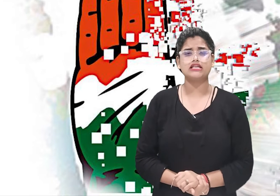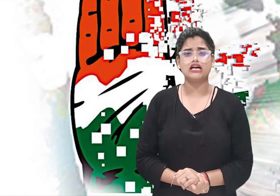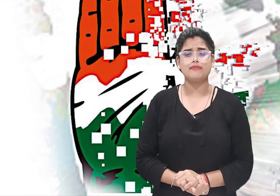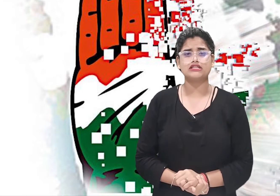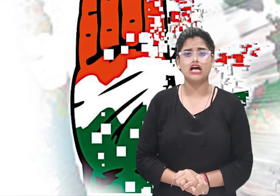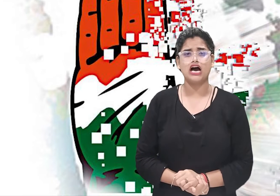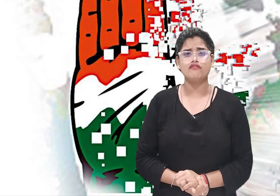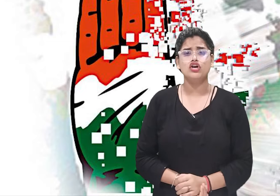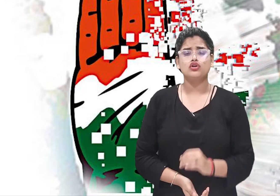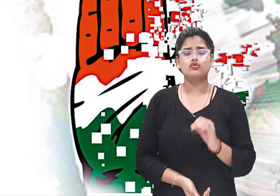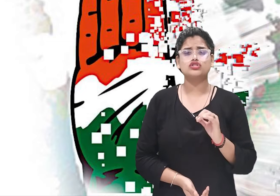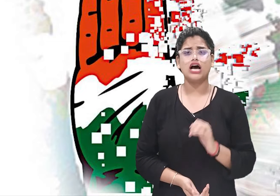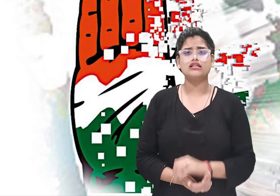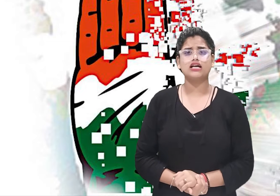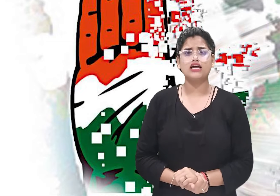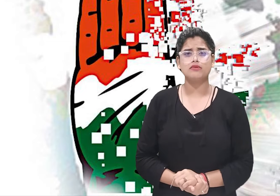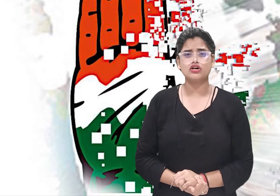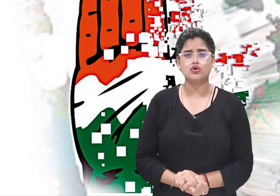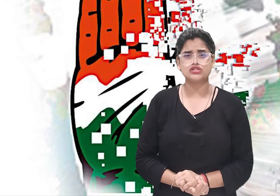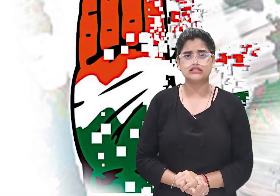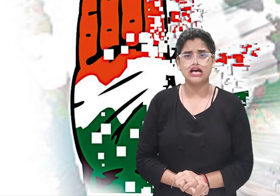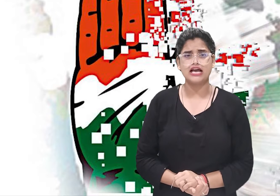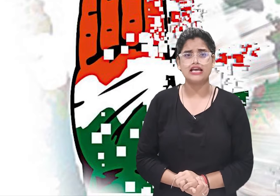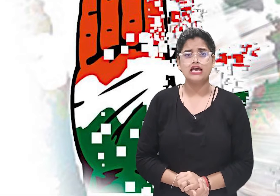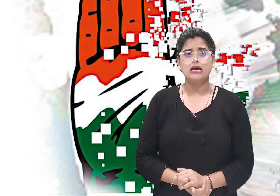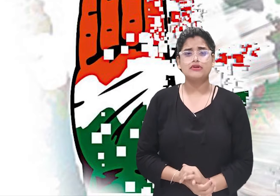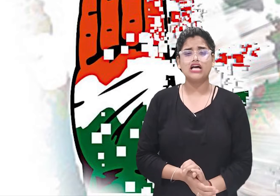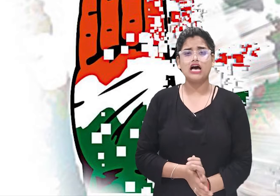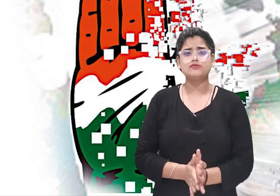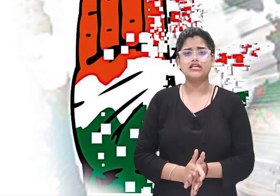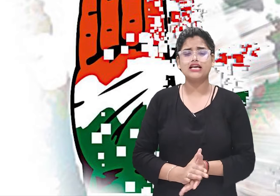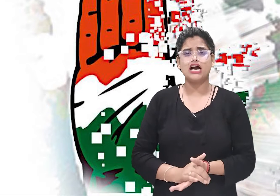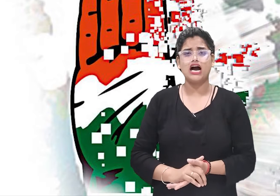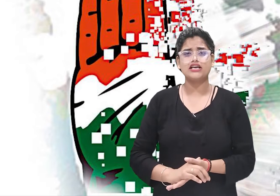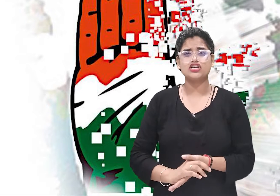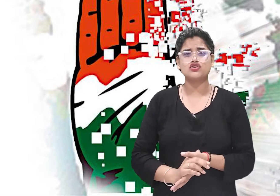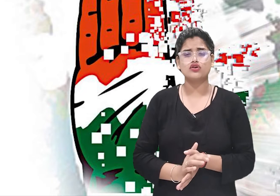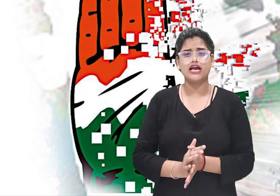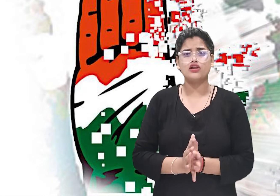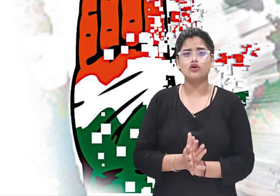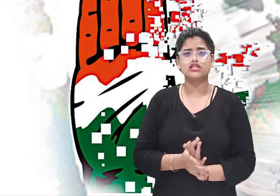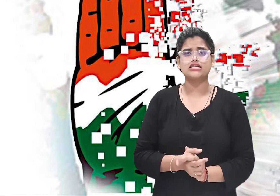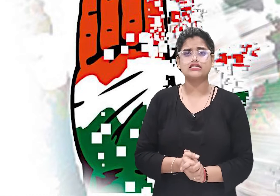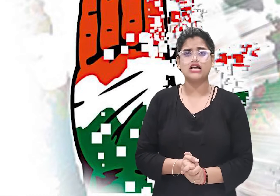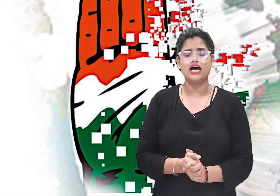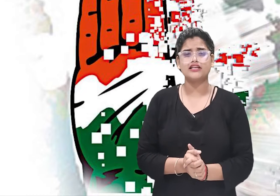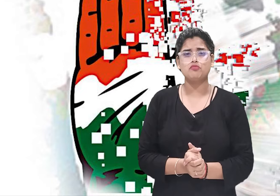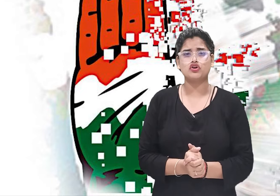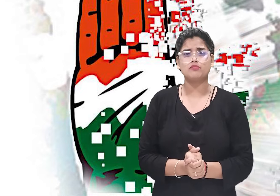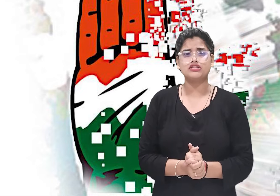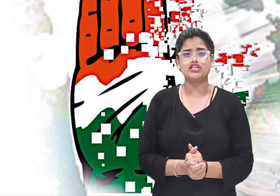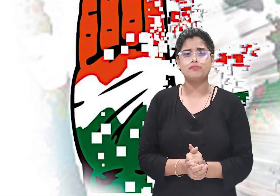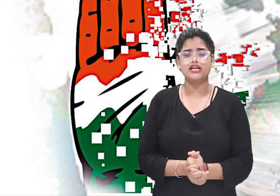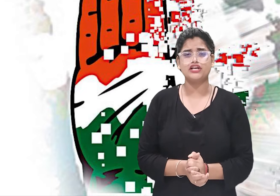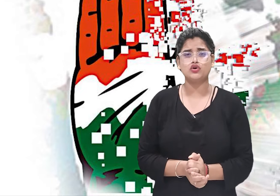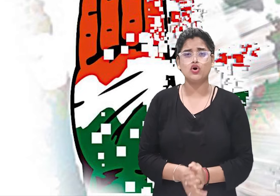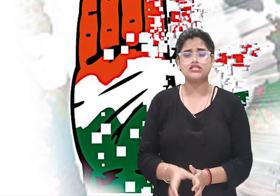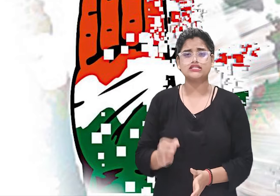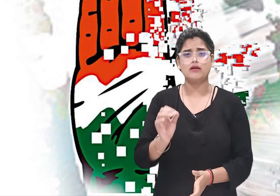का बदलाव नुकसान दैया में हो सकता है प्रताप सिंह ने कहा की अशोक गहलोत राजस्थान के मुख्यमंत्री बने तो इसका